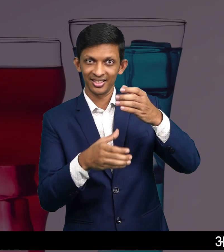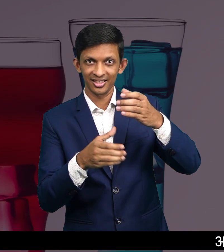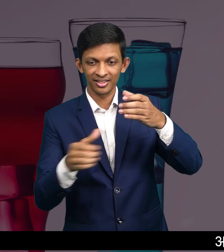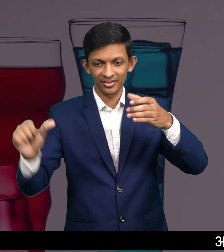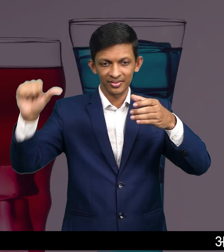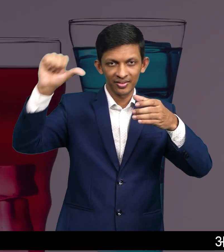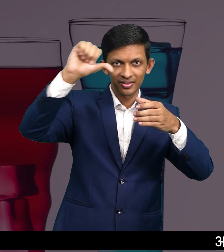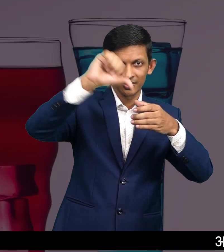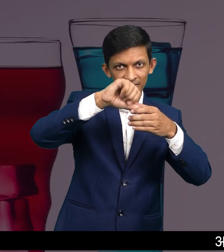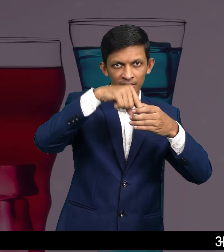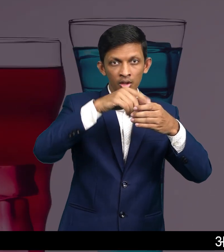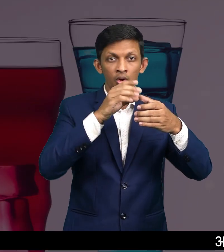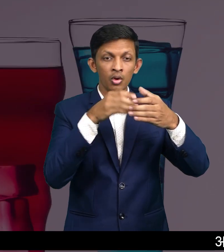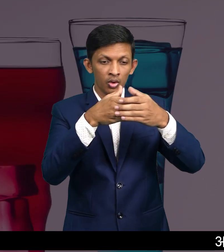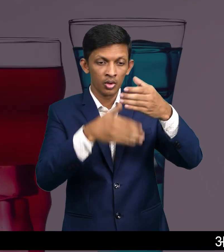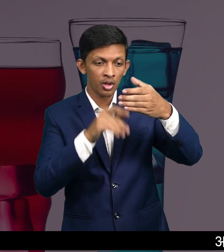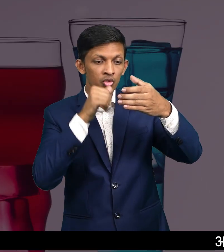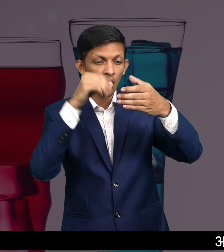अवसादन,